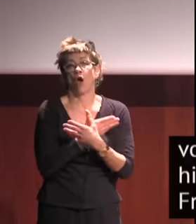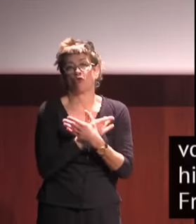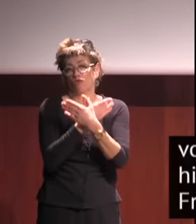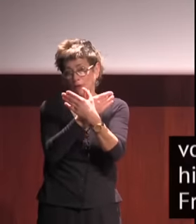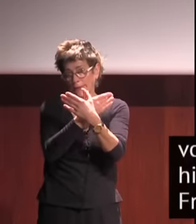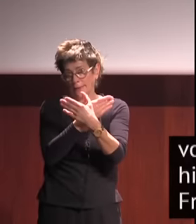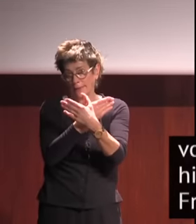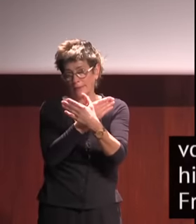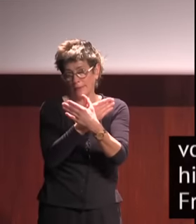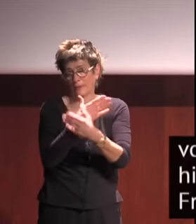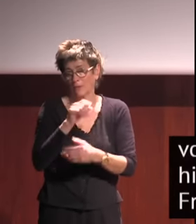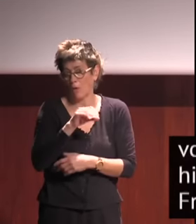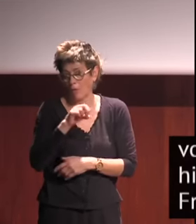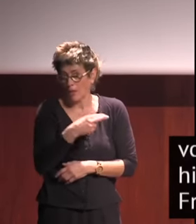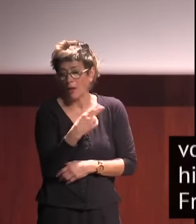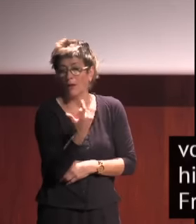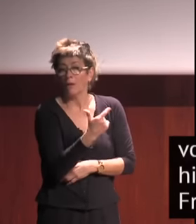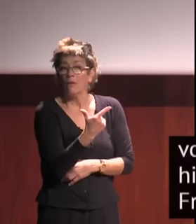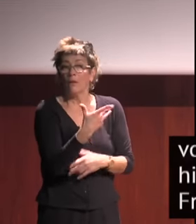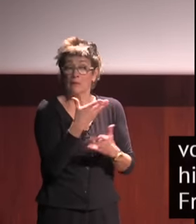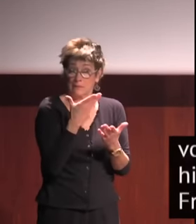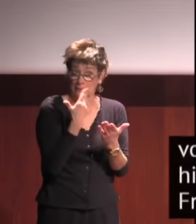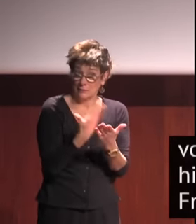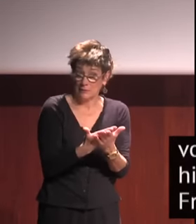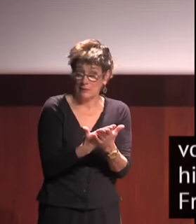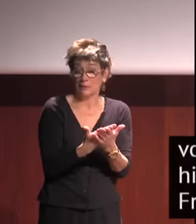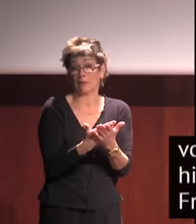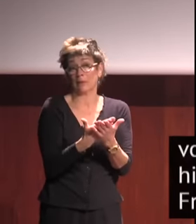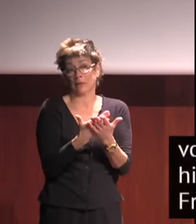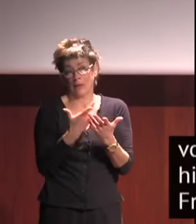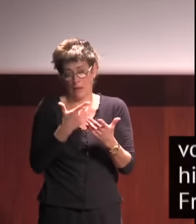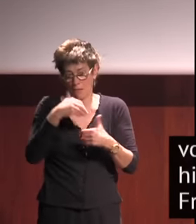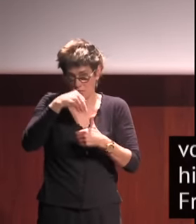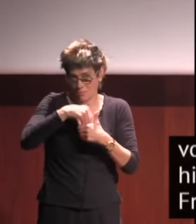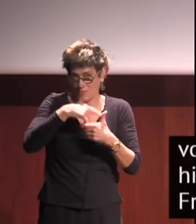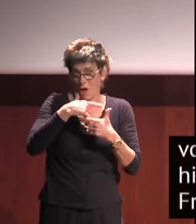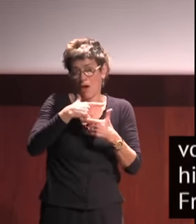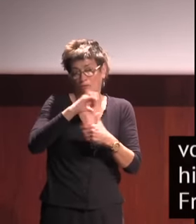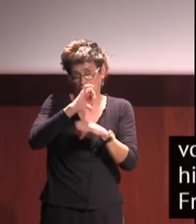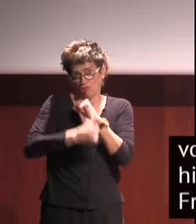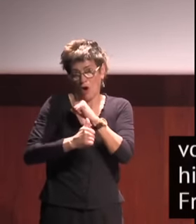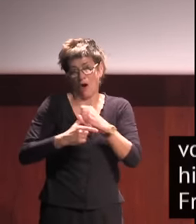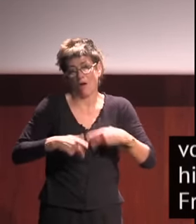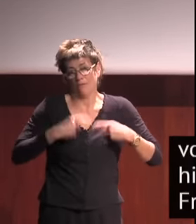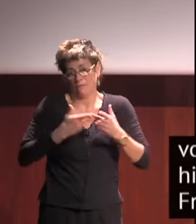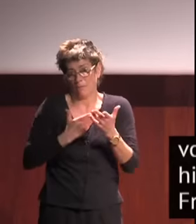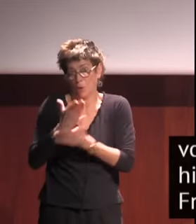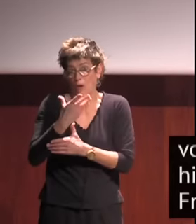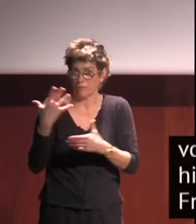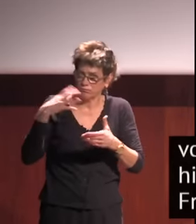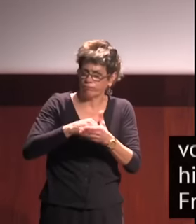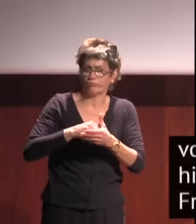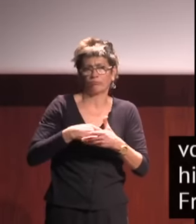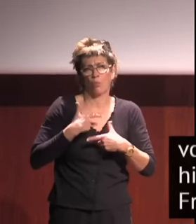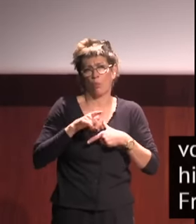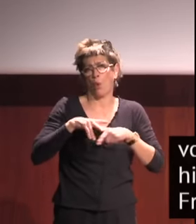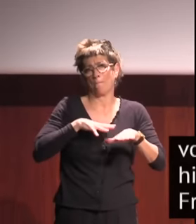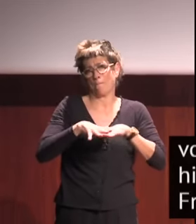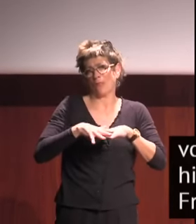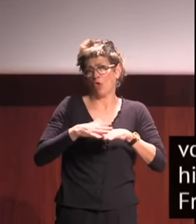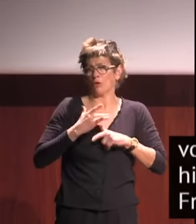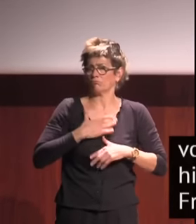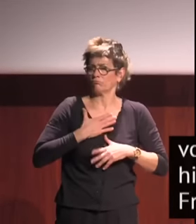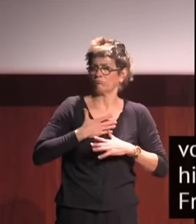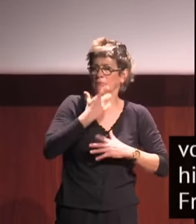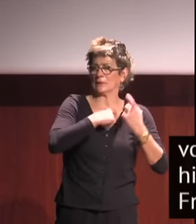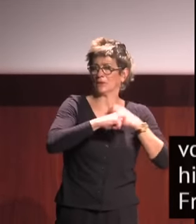Quentin, justement, mobilise le genre biographique comme méthode de recherche en histoire. On a aussi un autre